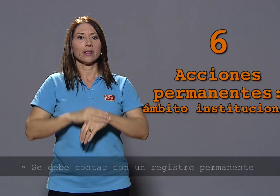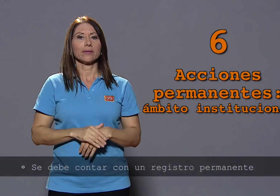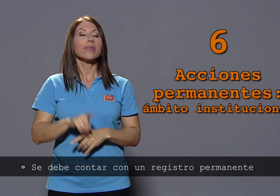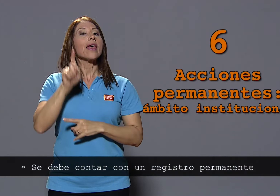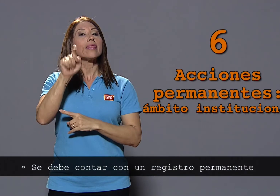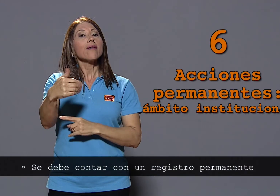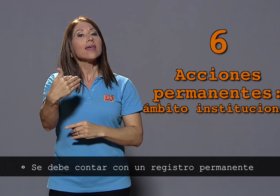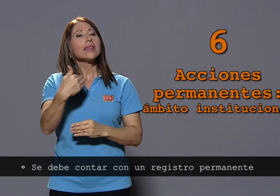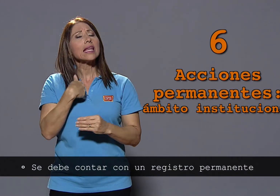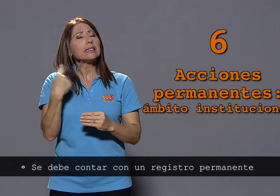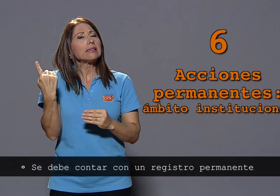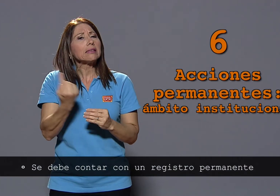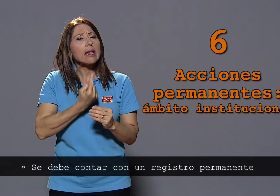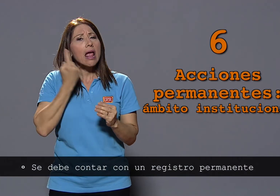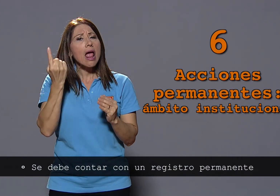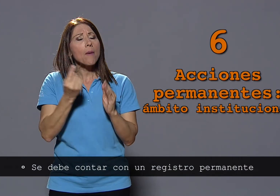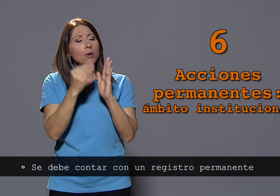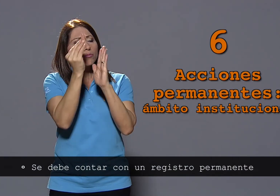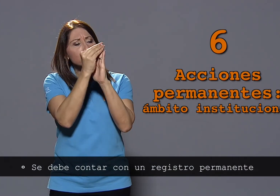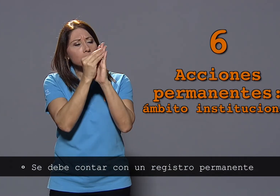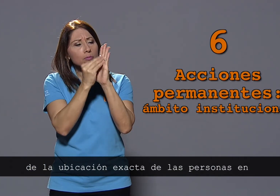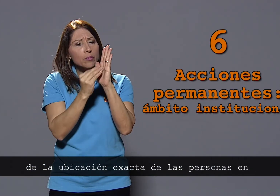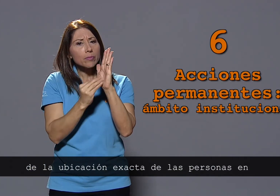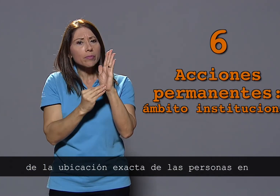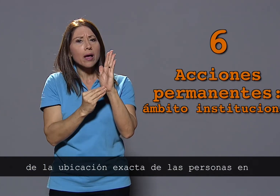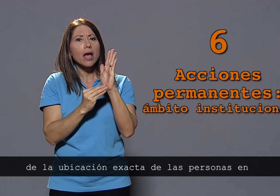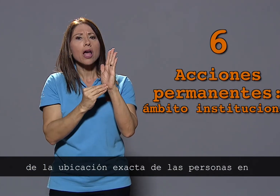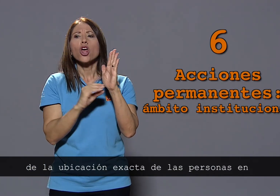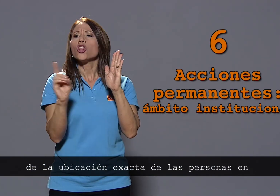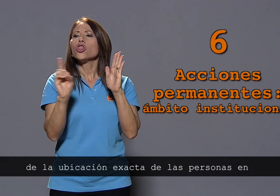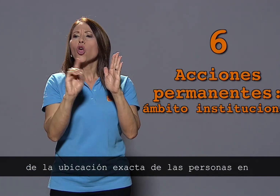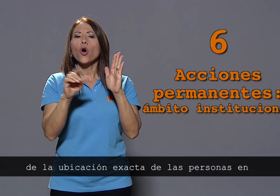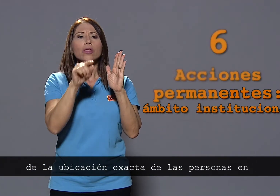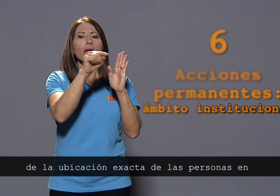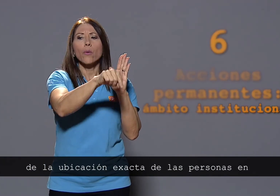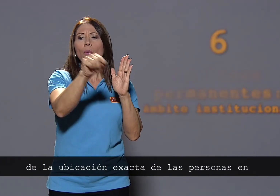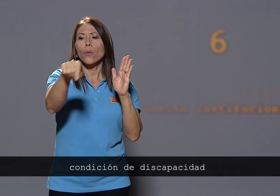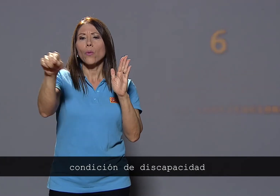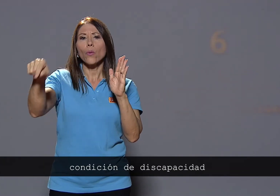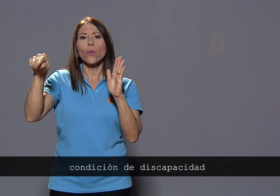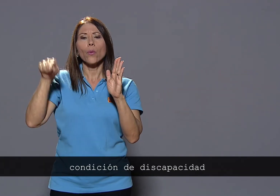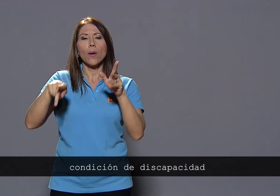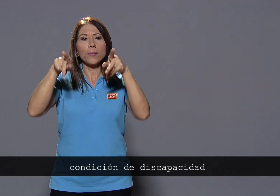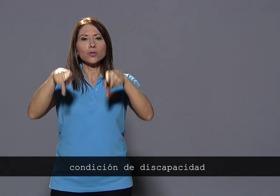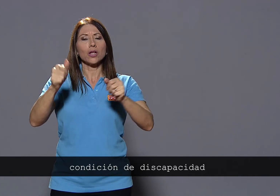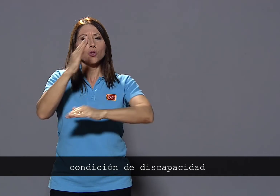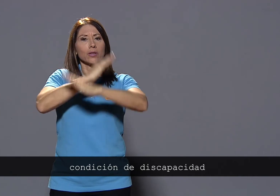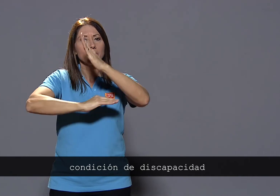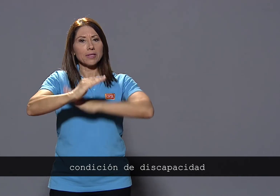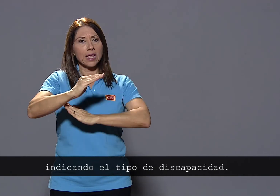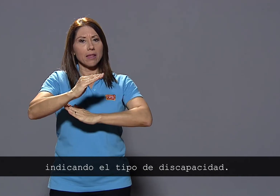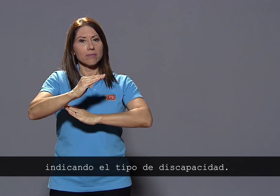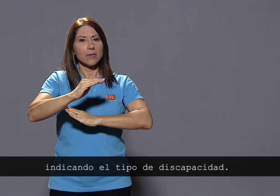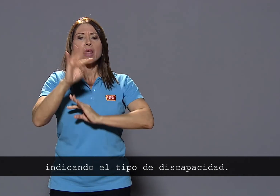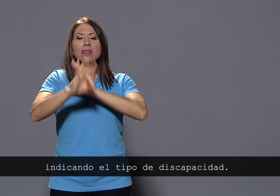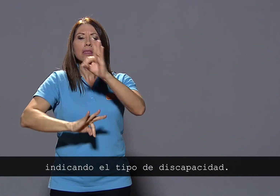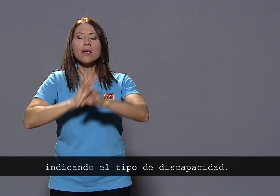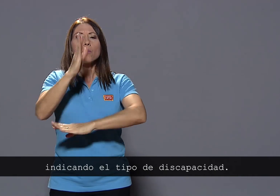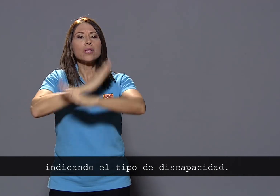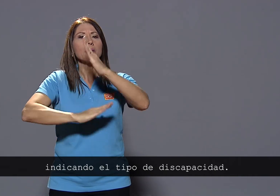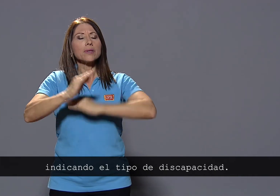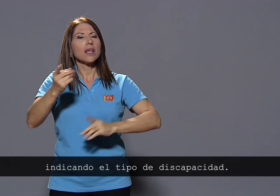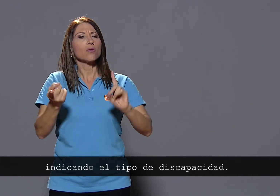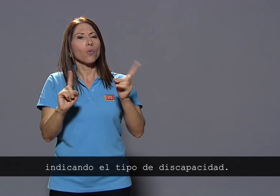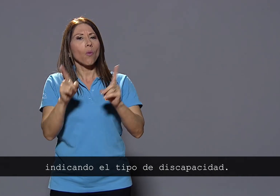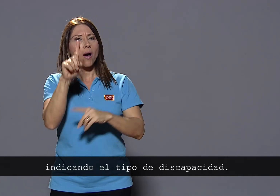institucional. Se debe contar con un registro permanente de la ubicación exacta de las personas en condición de discapacidad, indicando el